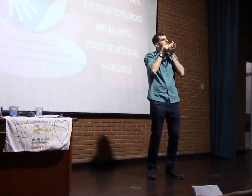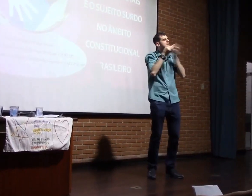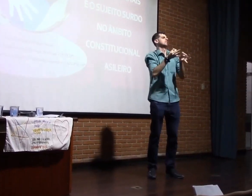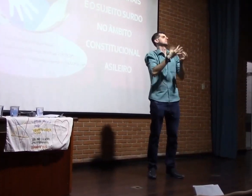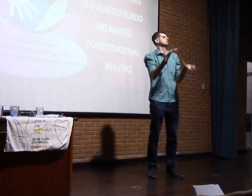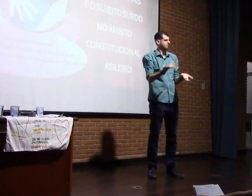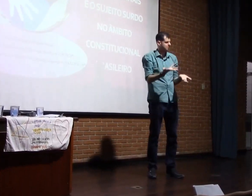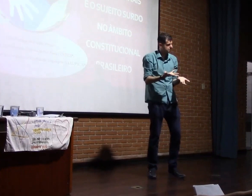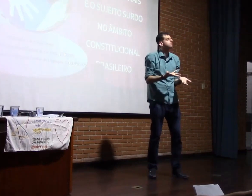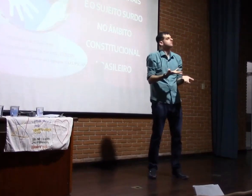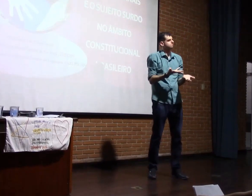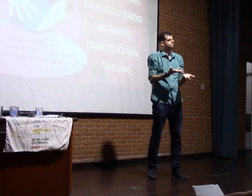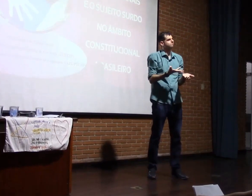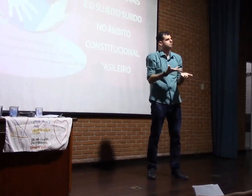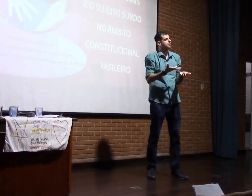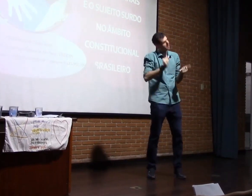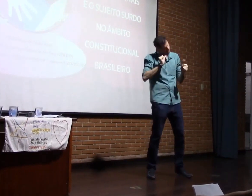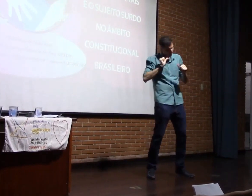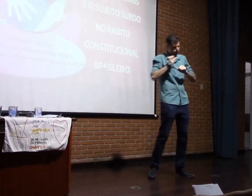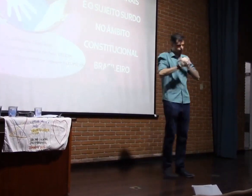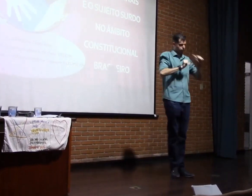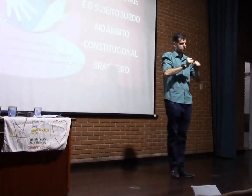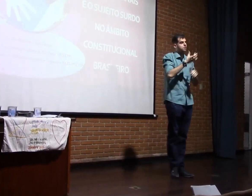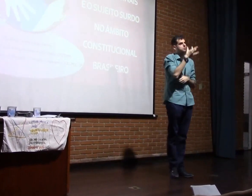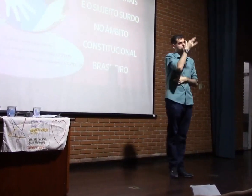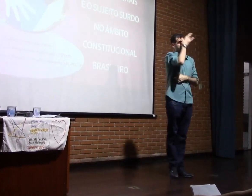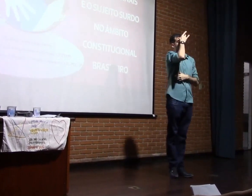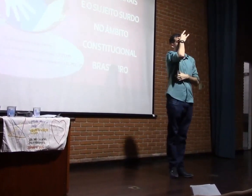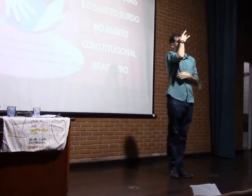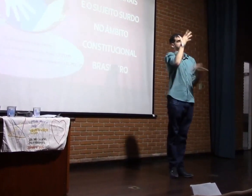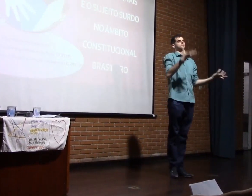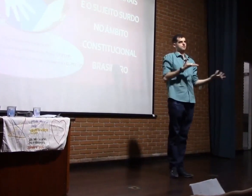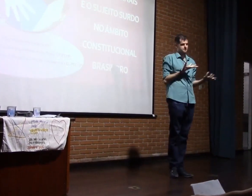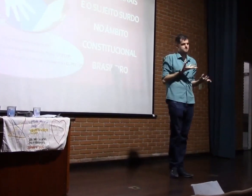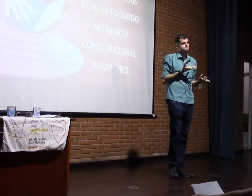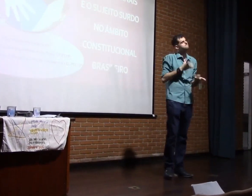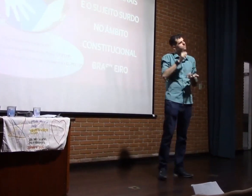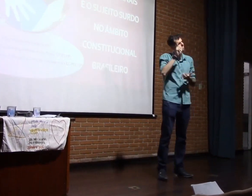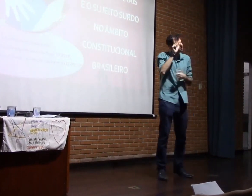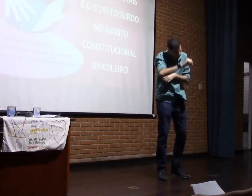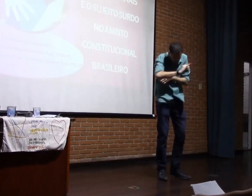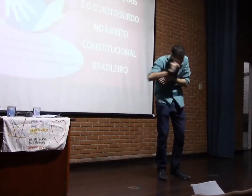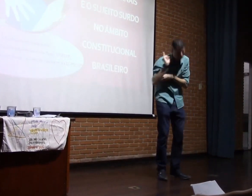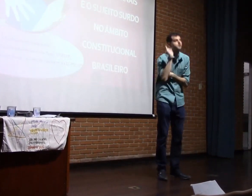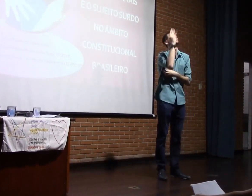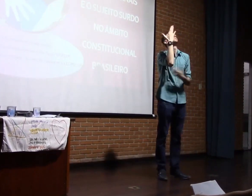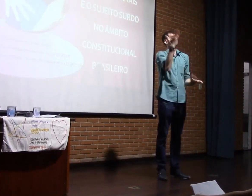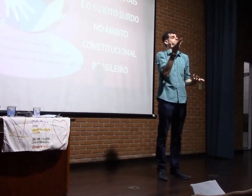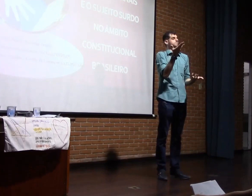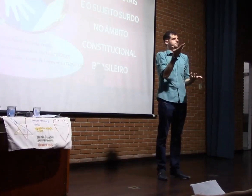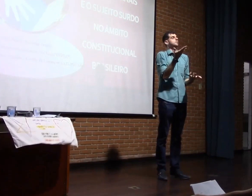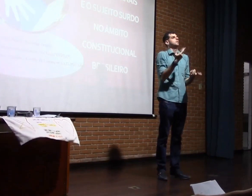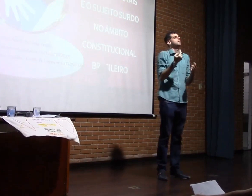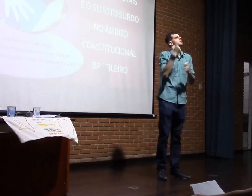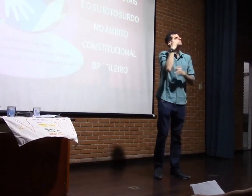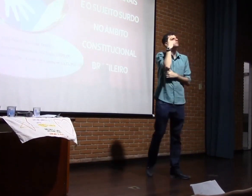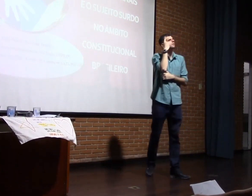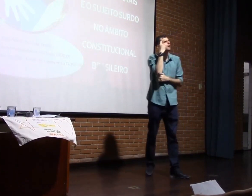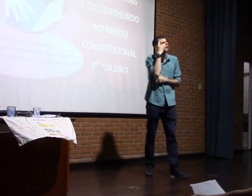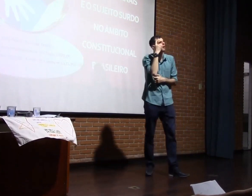fazer com que vocês aqui reflitam, sabe? Reflitam nessa situação e criem essa consciência crítica da importância dessa